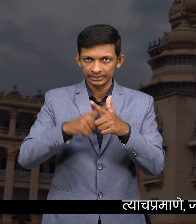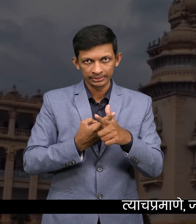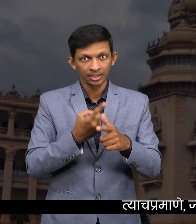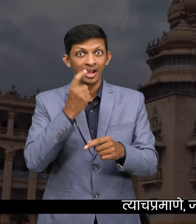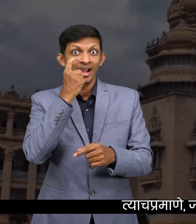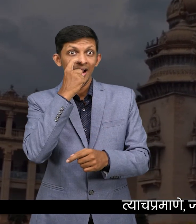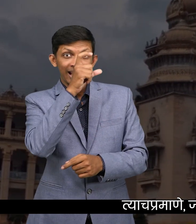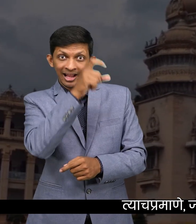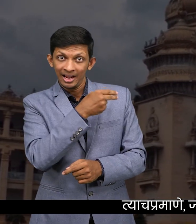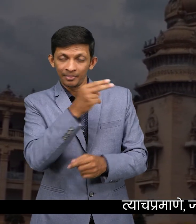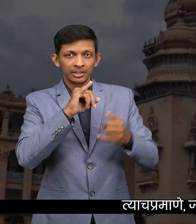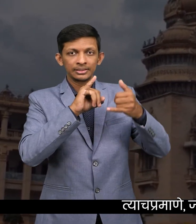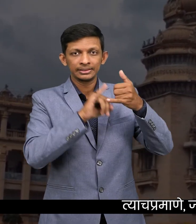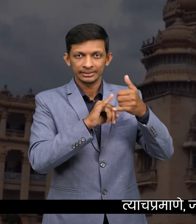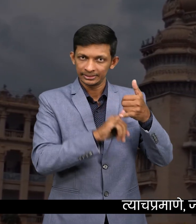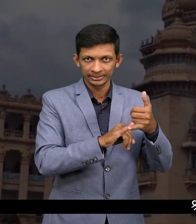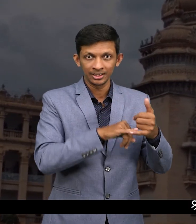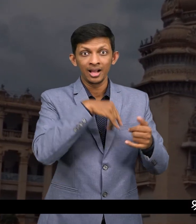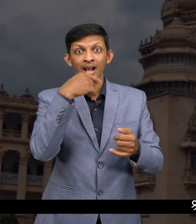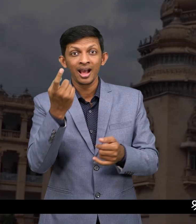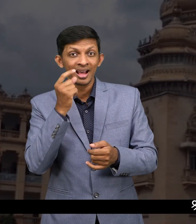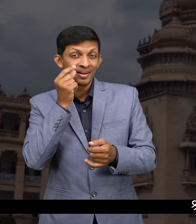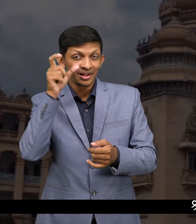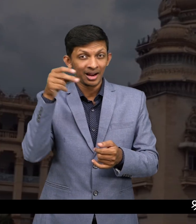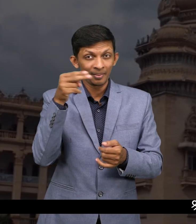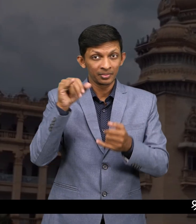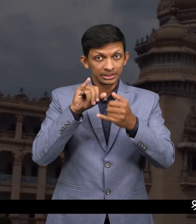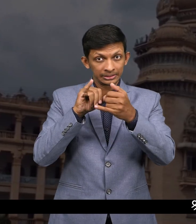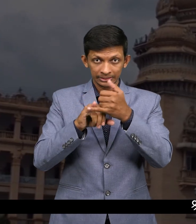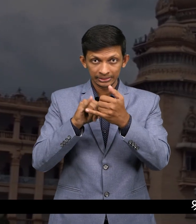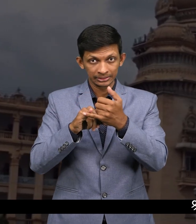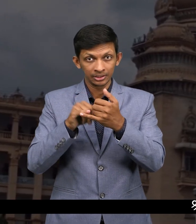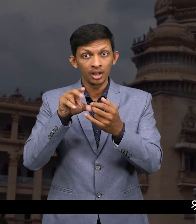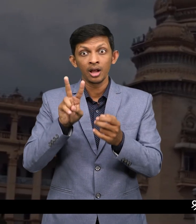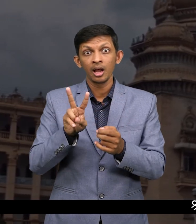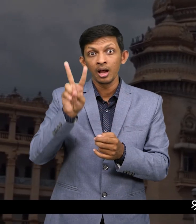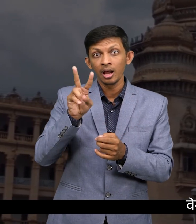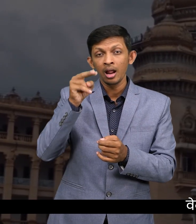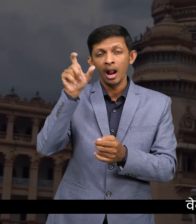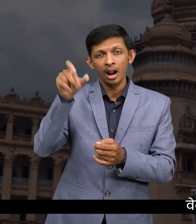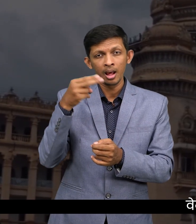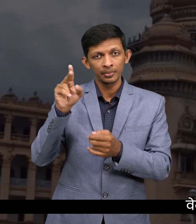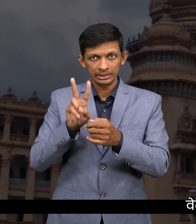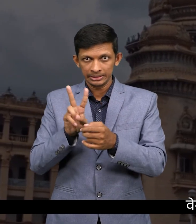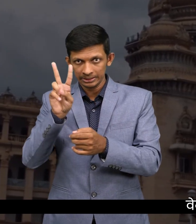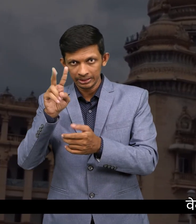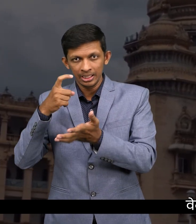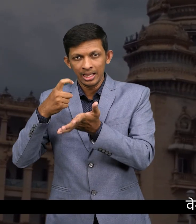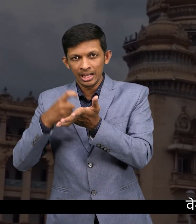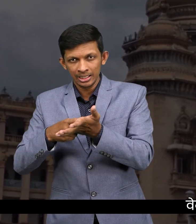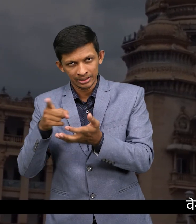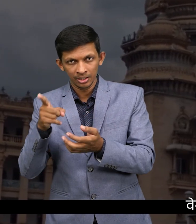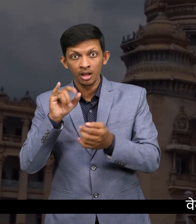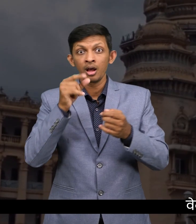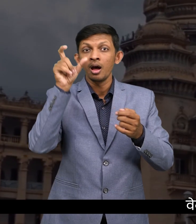त्याचप्रमाणे ज्योतिबा फुले, सावित्रीबाई फुले, श्री पोट्टी, रामुल्लू, वेने